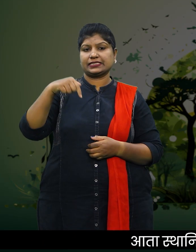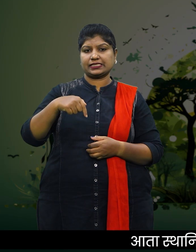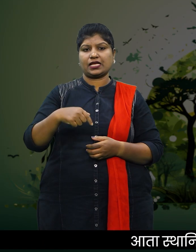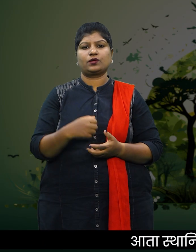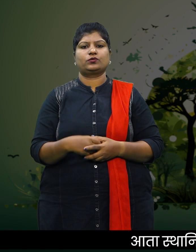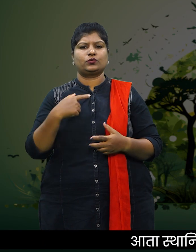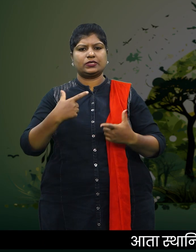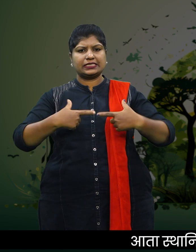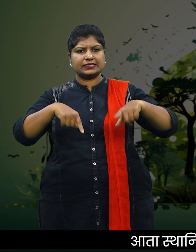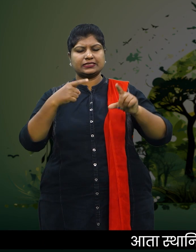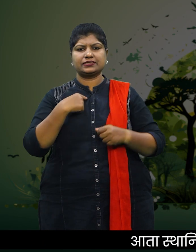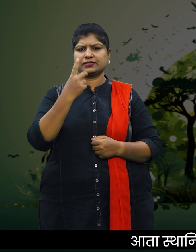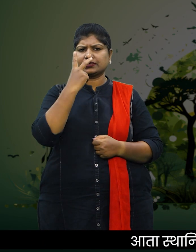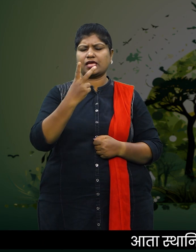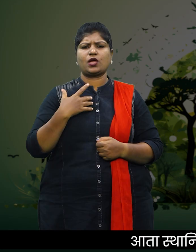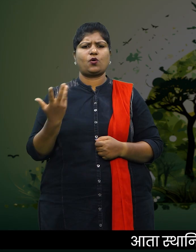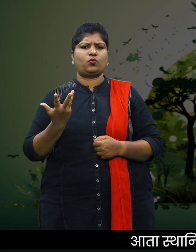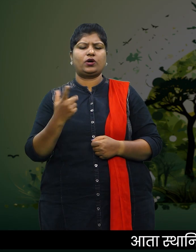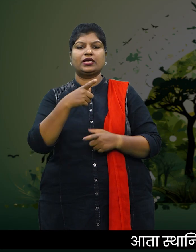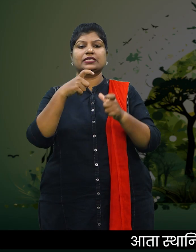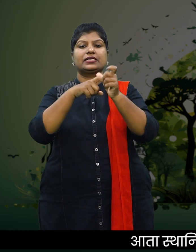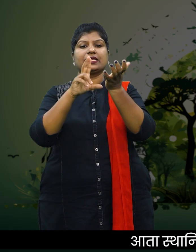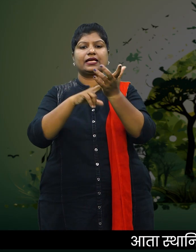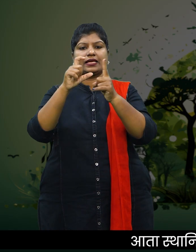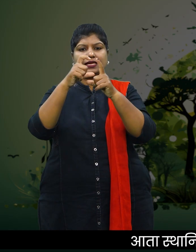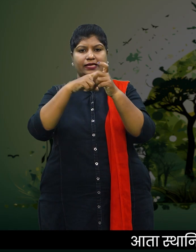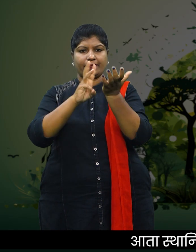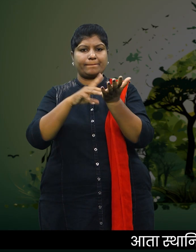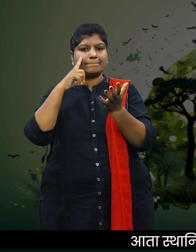आता स्थानिक प्रजाती काय आहेत ते पाहूया.